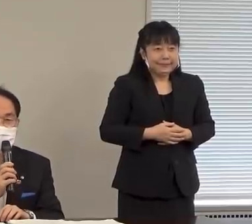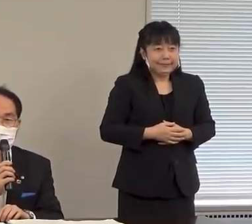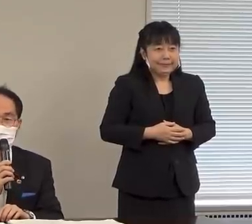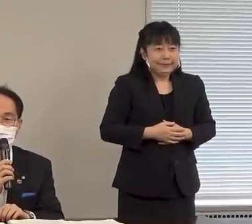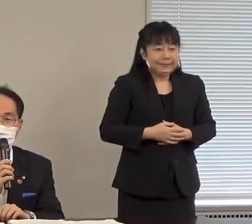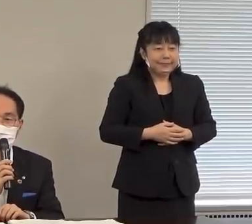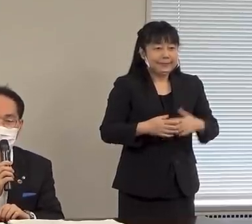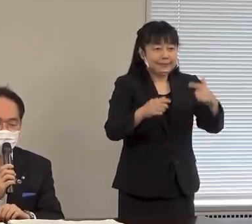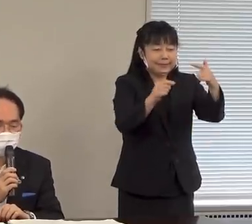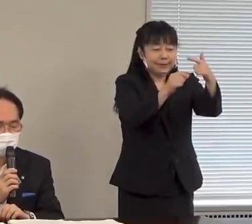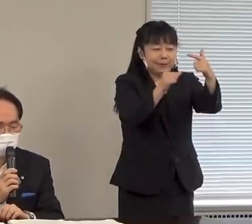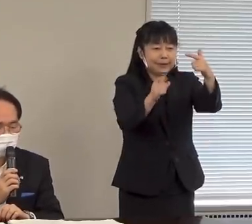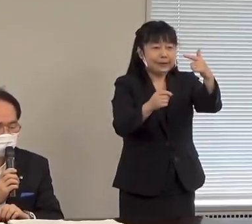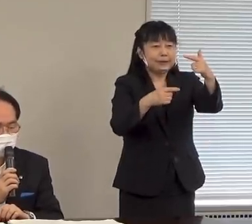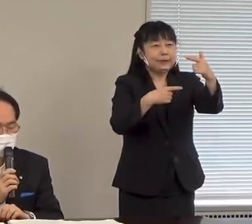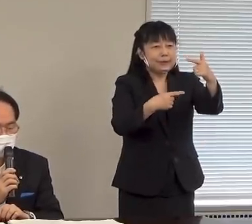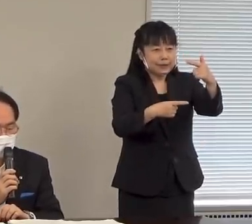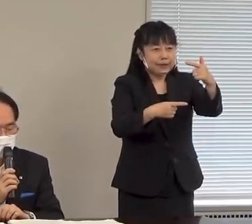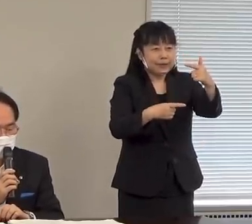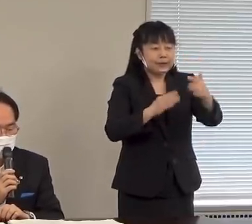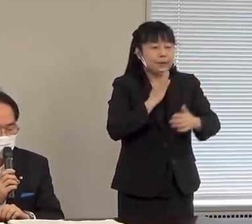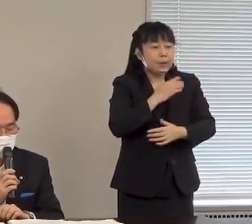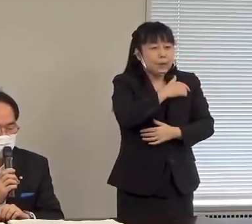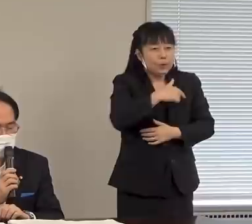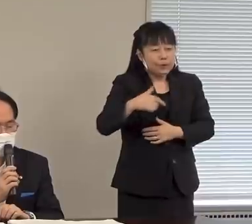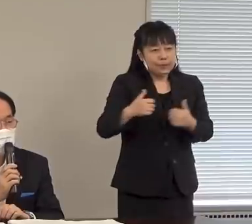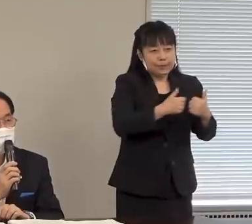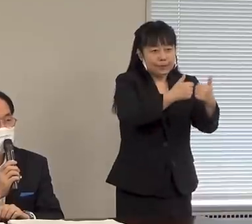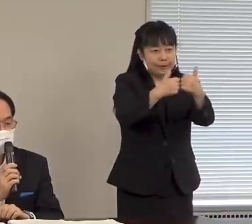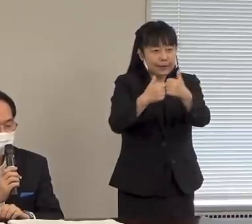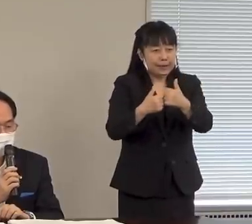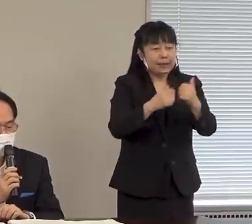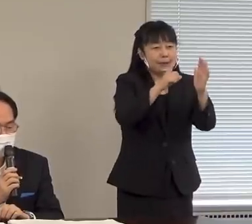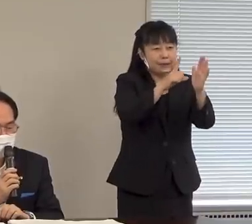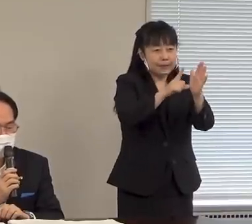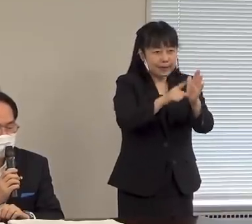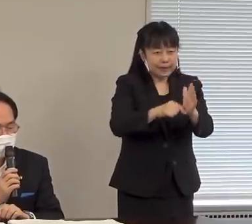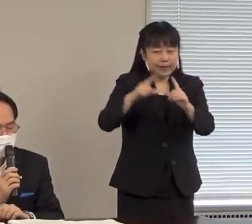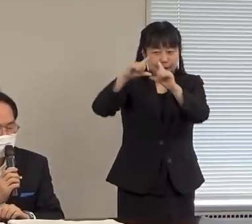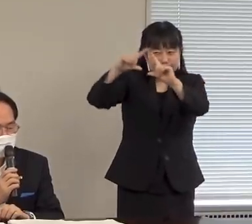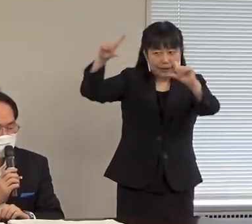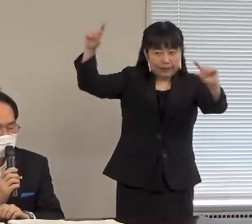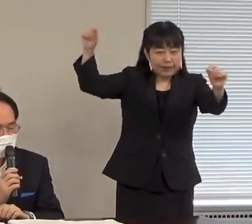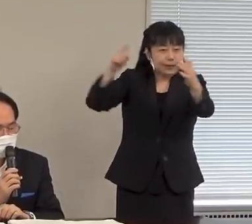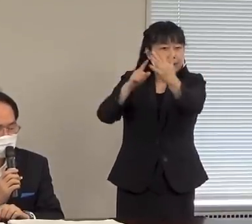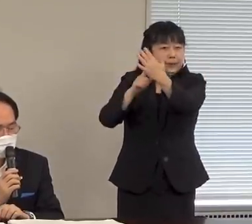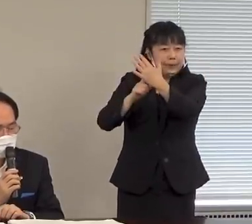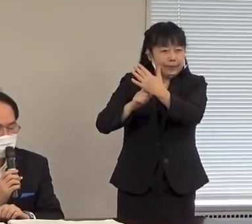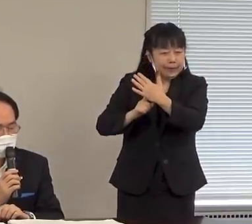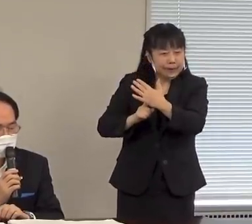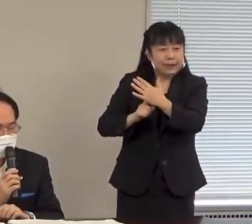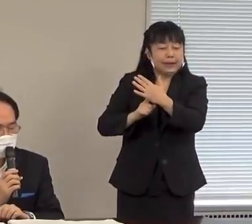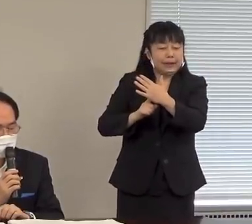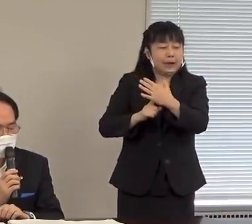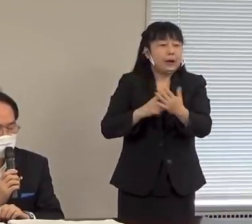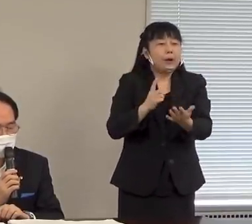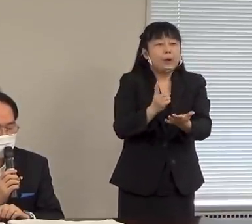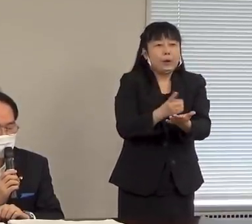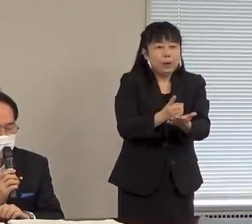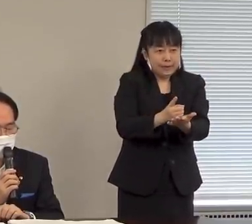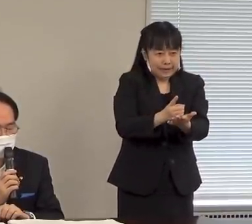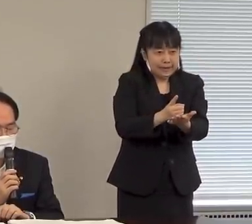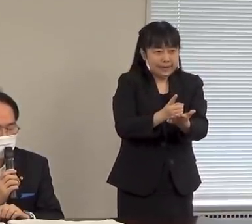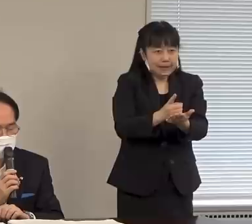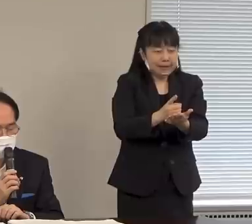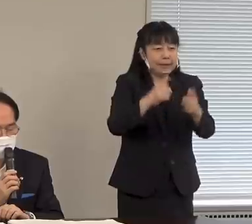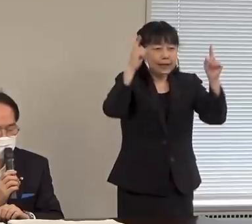6月1日の党本部会議におきまして、国の基本的対処方針などを踏まえ、国から示された方針ということで、イ